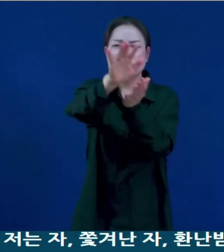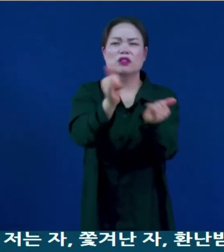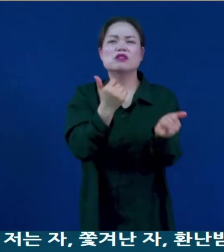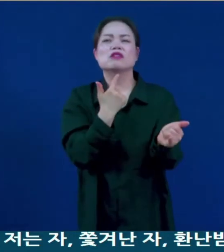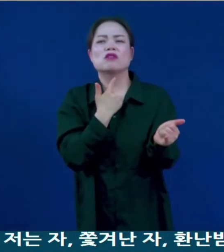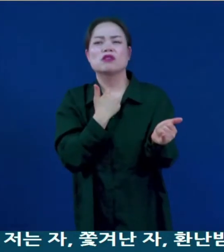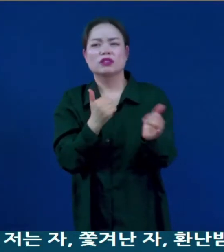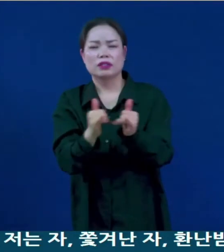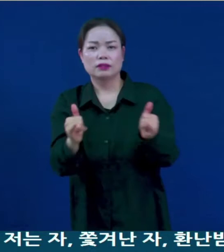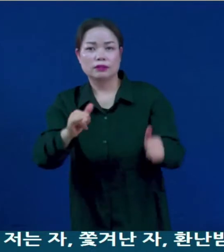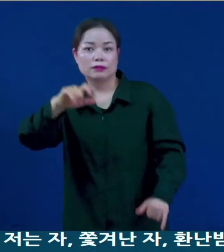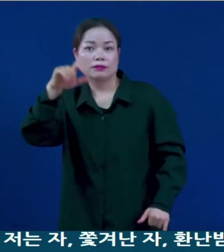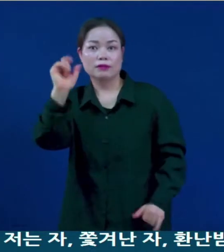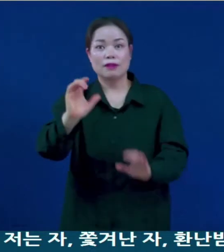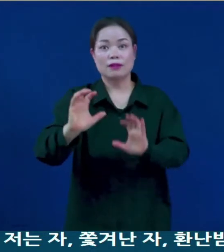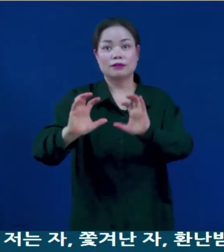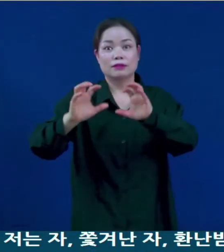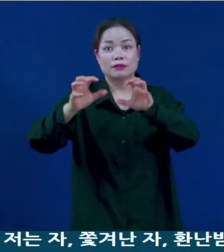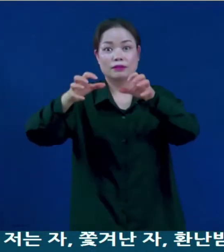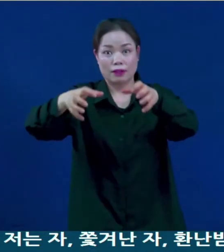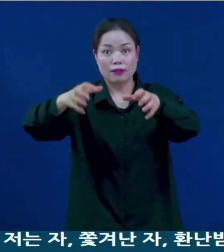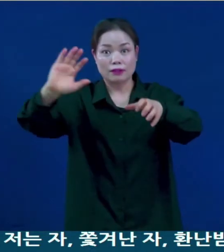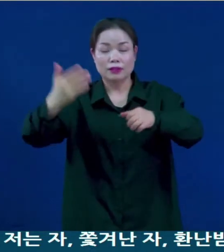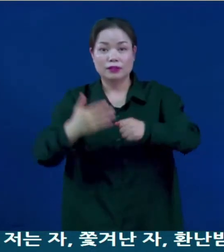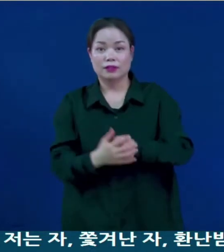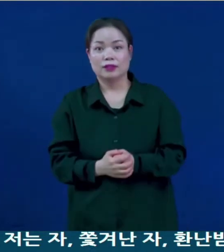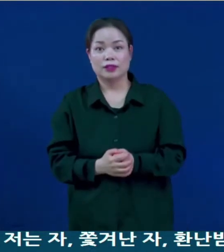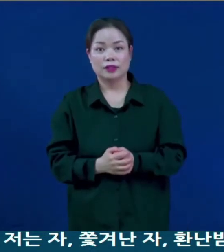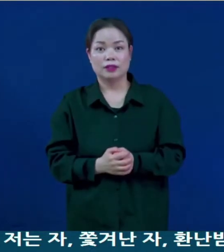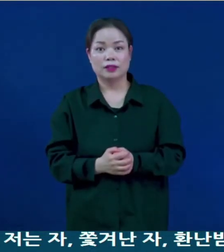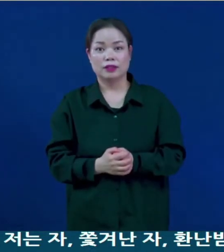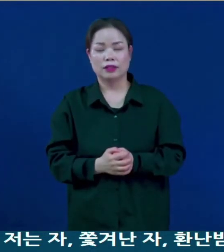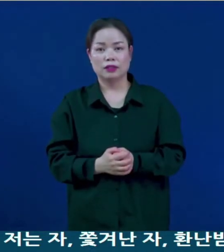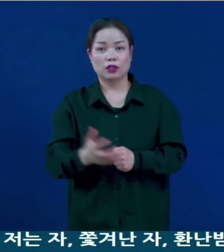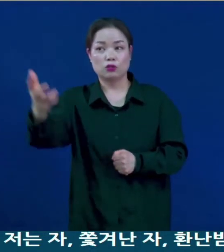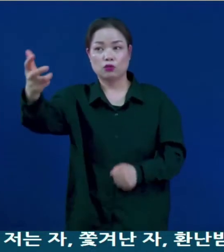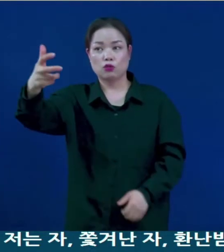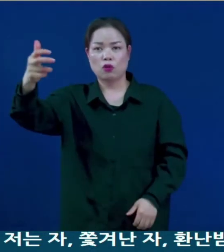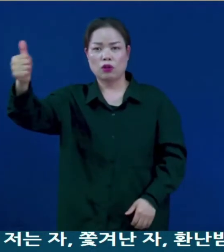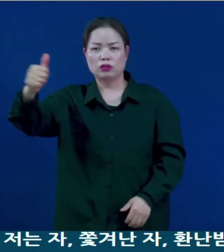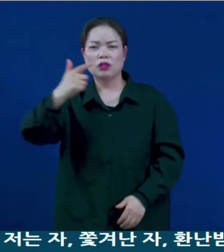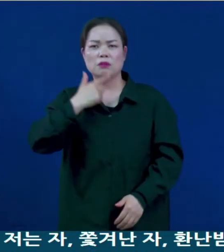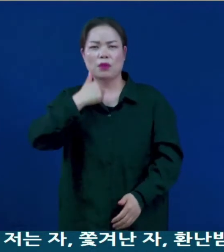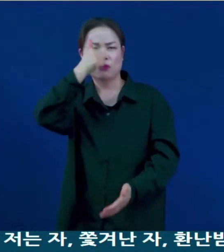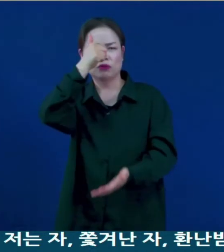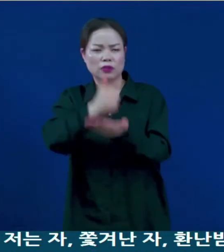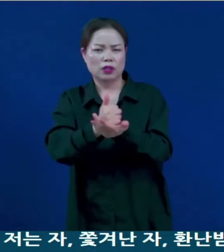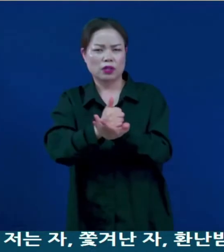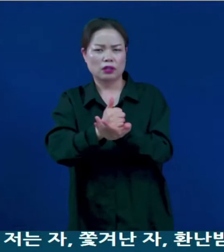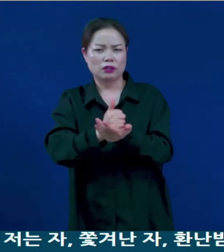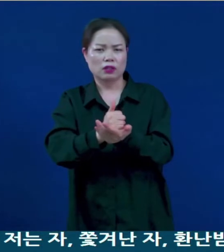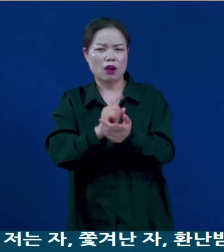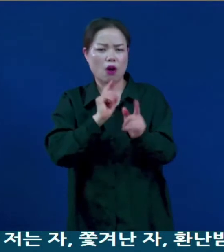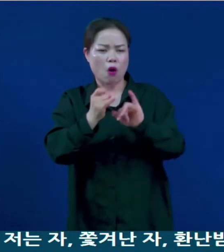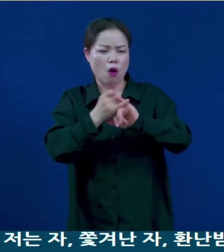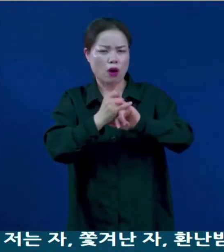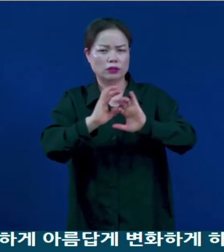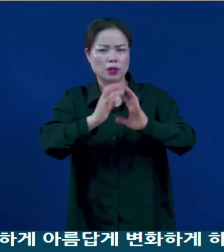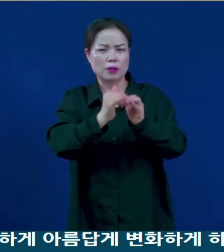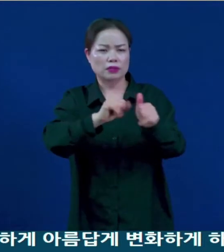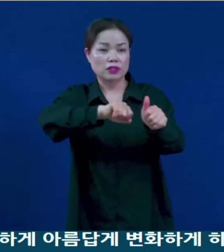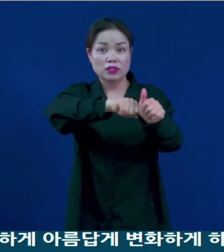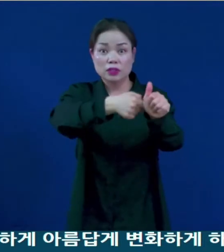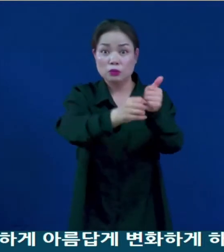자들이 강한 나라가 되게 하시겠다고 합니다. 여호와께서 범죄한 언약 백성을